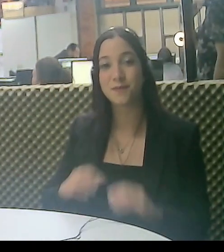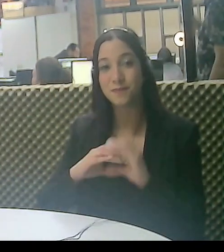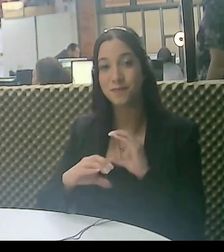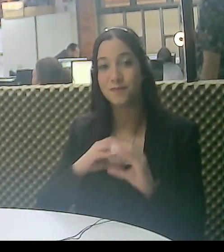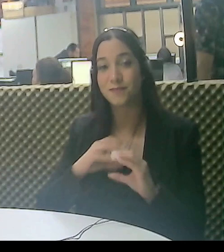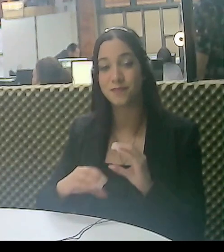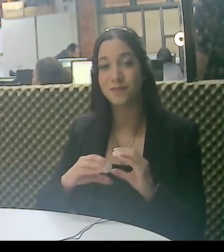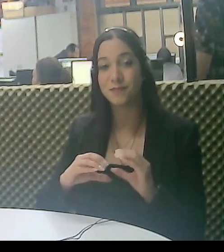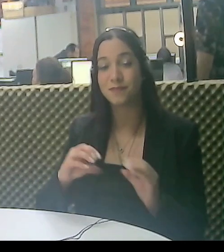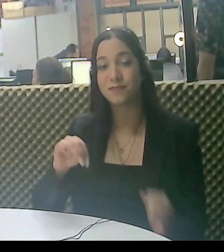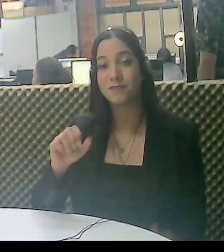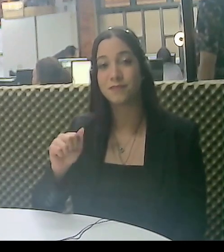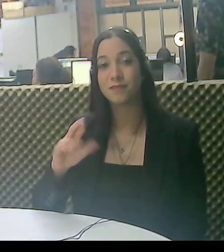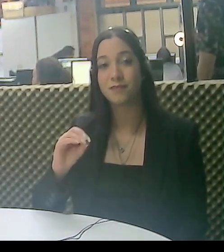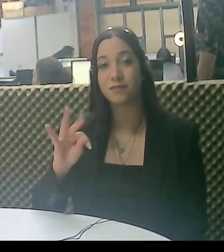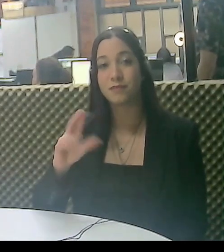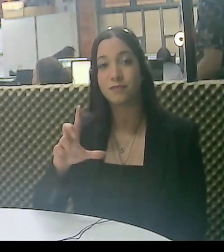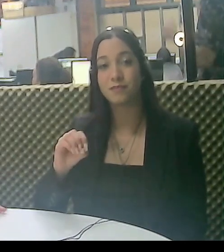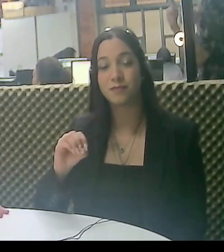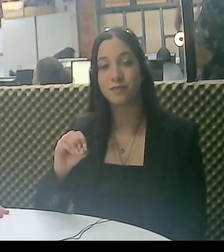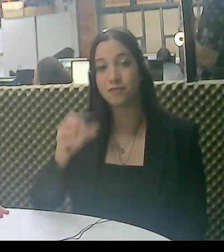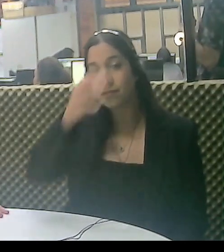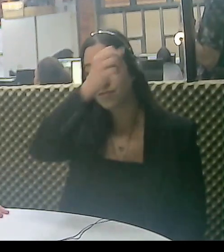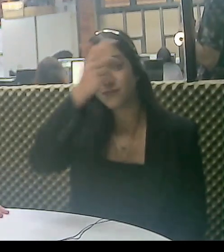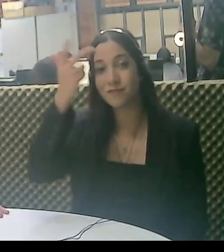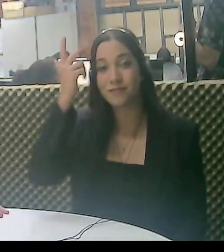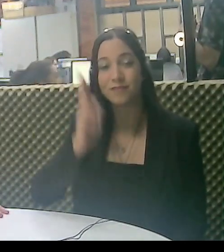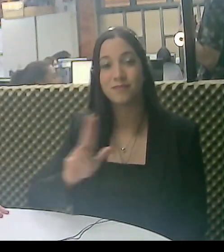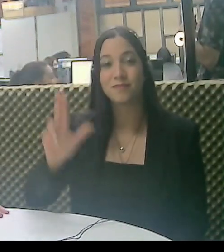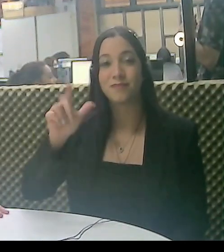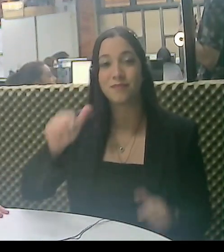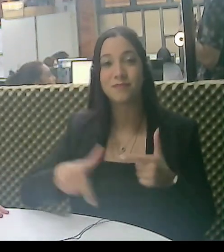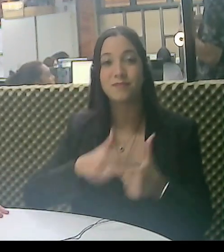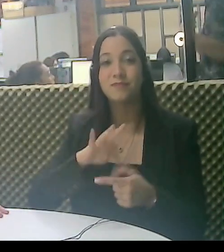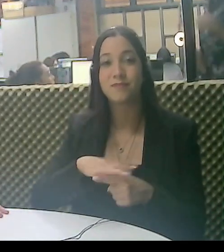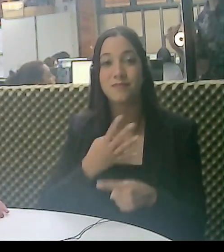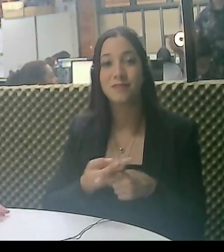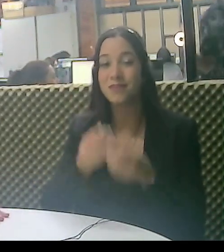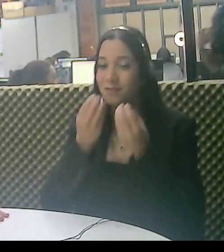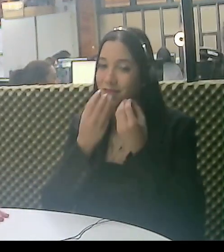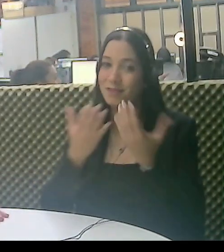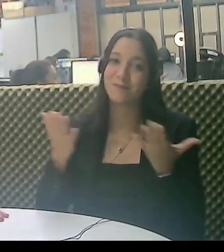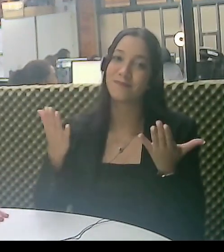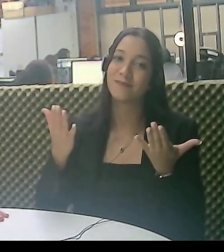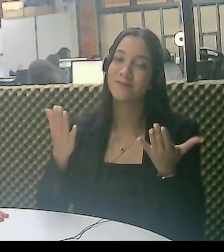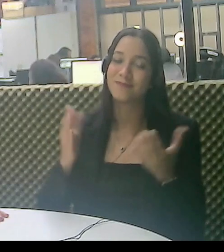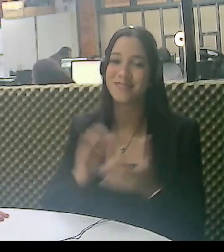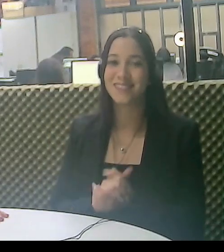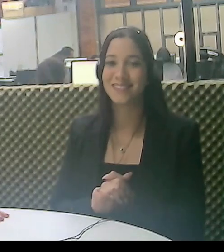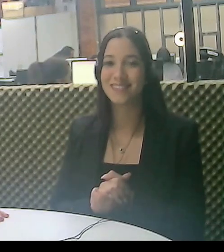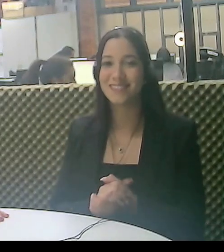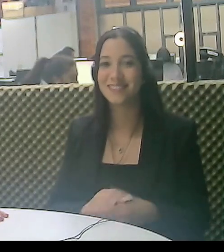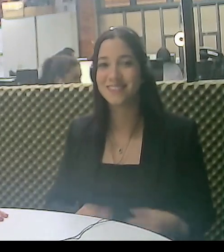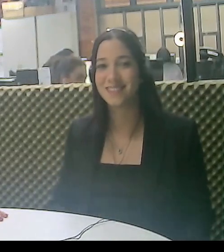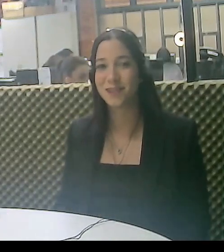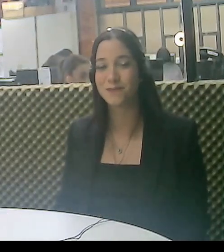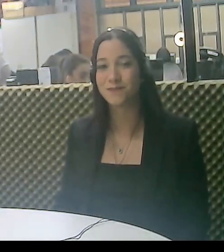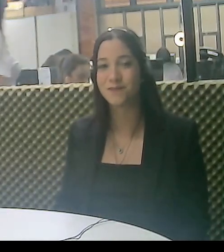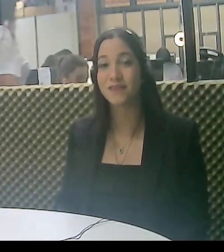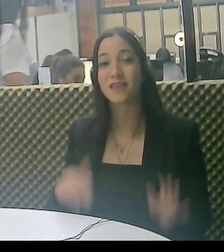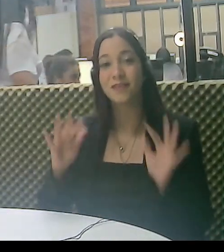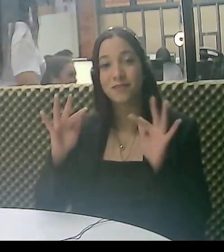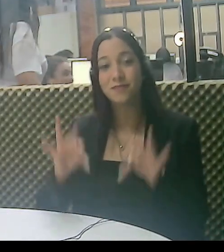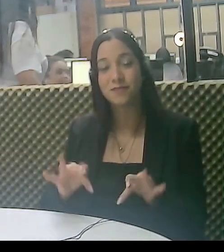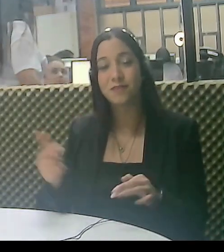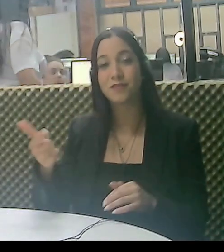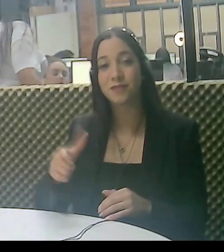Governo e Comunicação, Marco Túlio de Castro Kalimann. Prefeitura de Uberlândia. Fazer mais, fazer bem. Fica